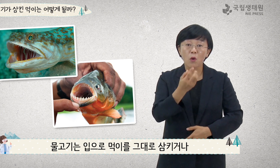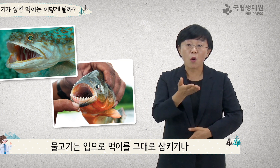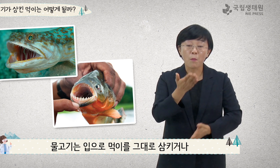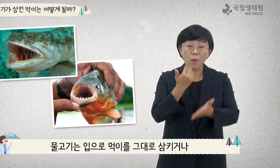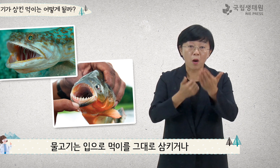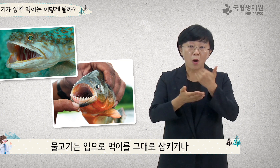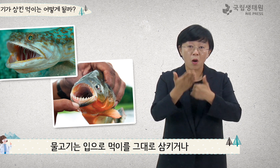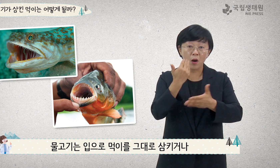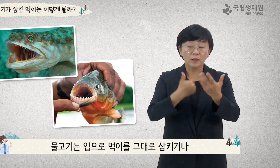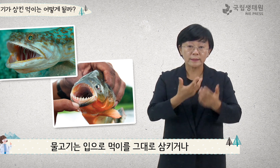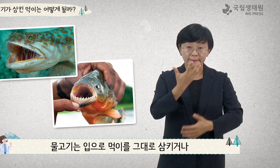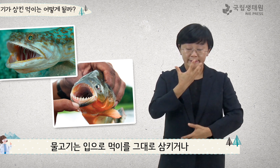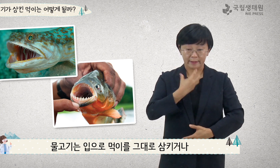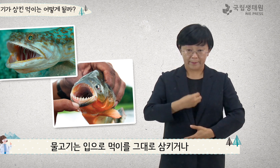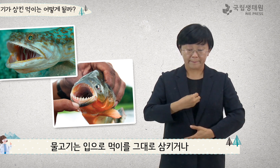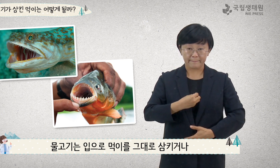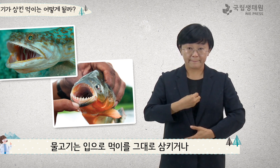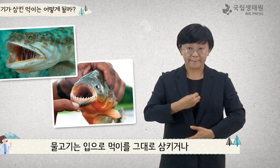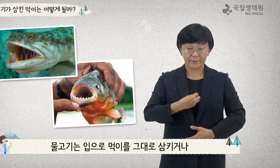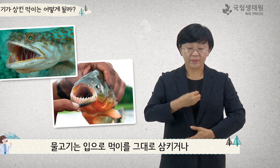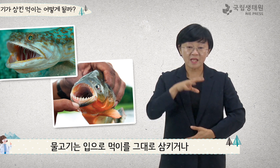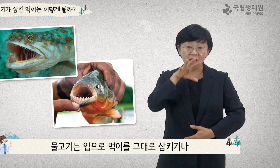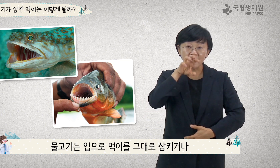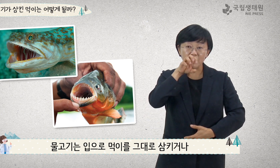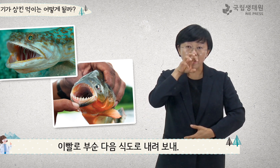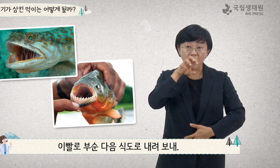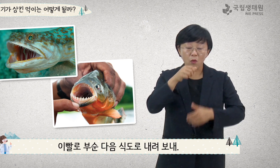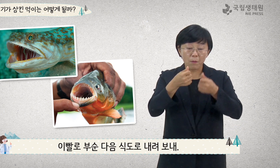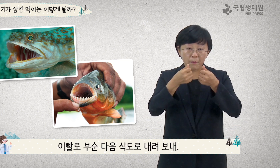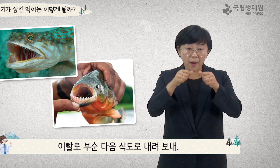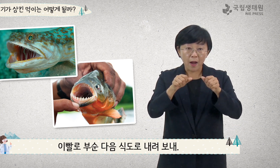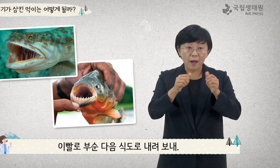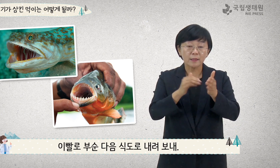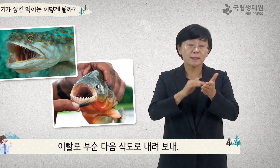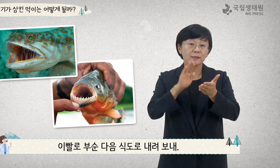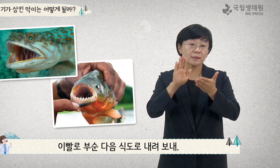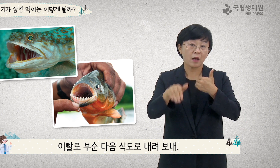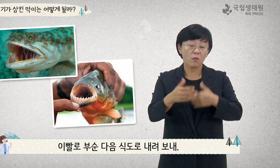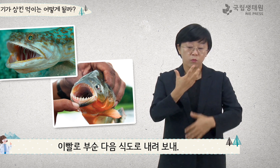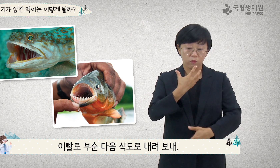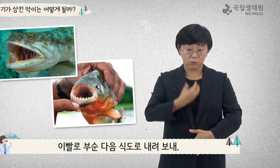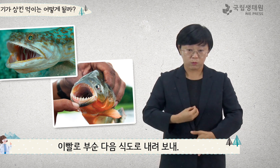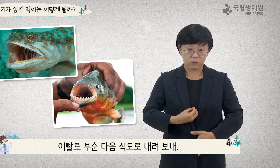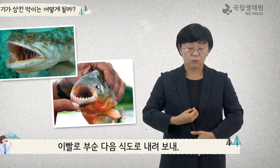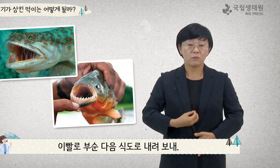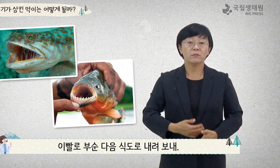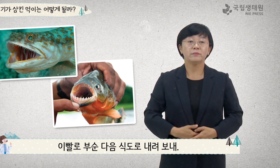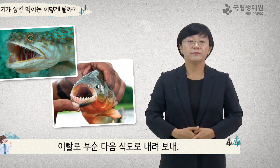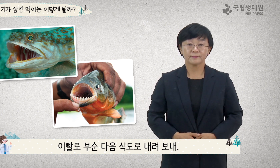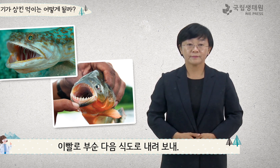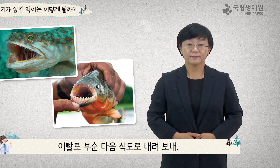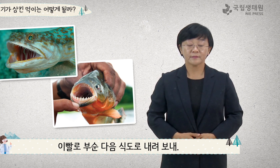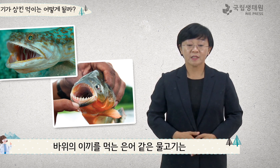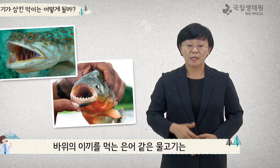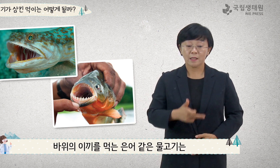물고기는 입으로 먹이를 그대로 삼키거나 이빨로 부순 다음 식도로 내려보내.